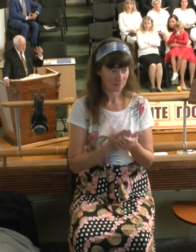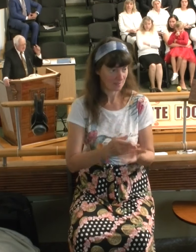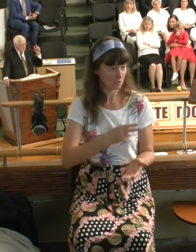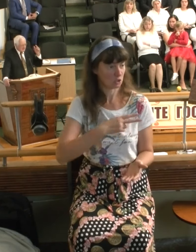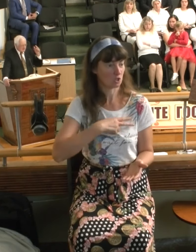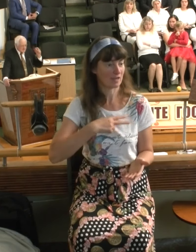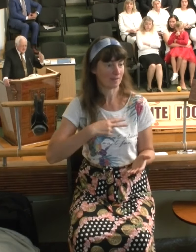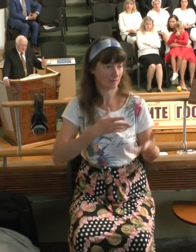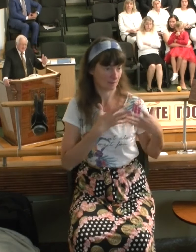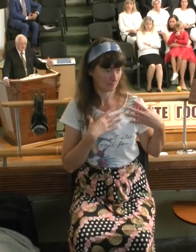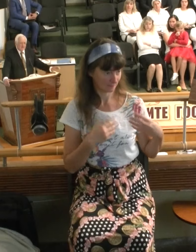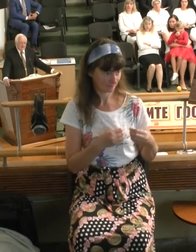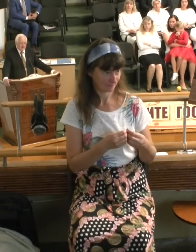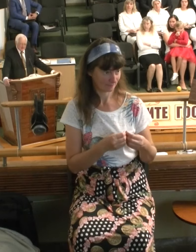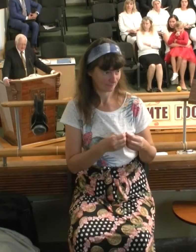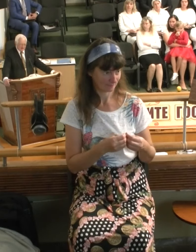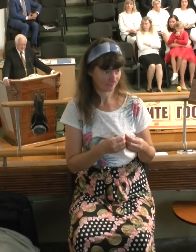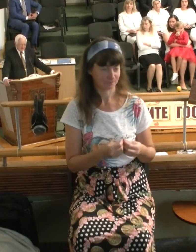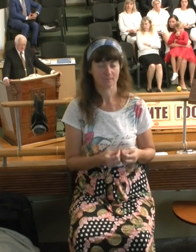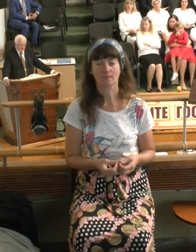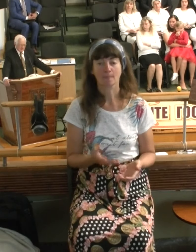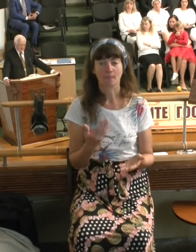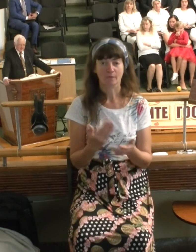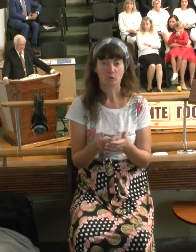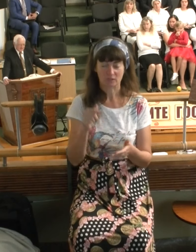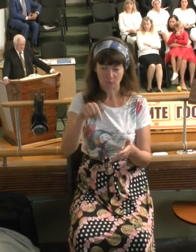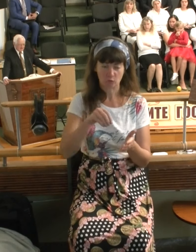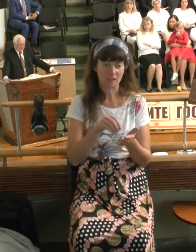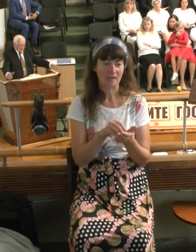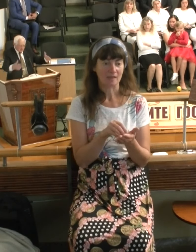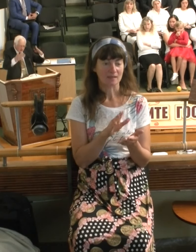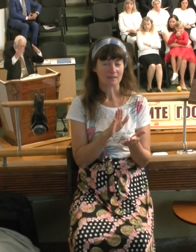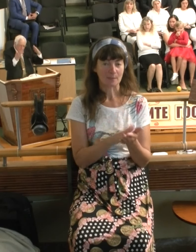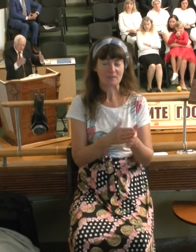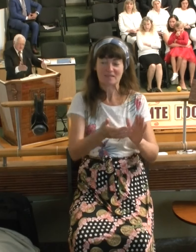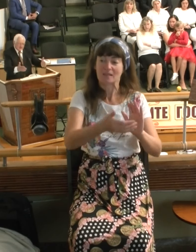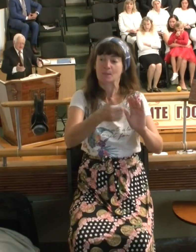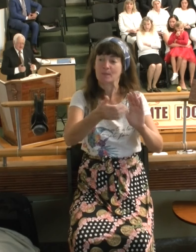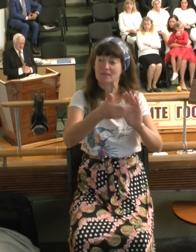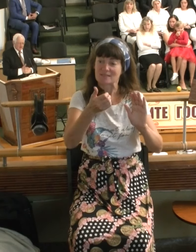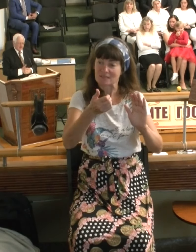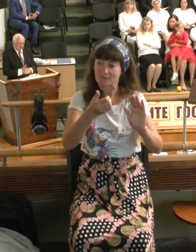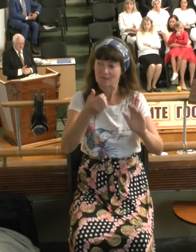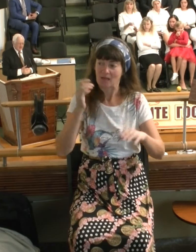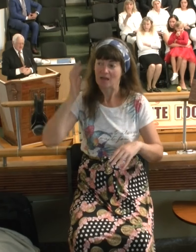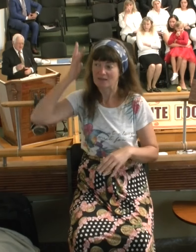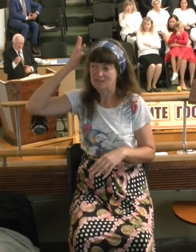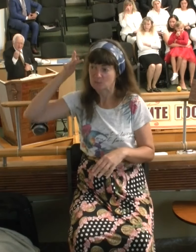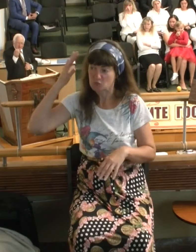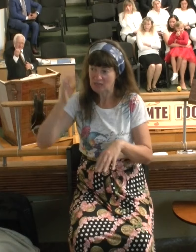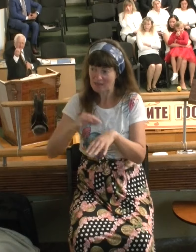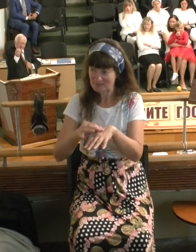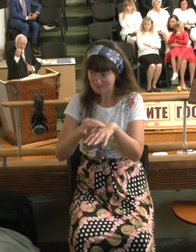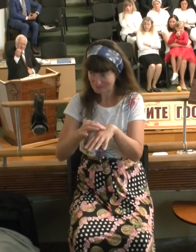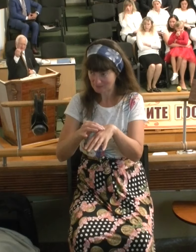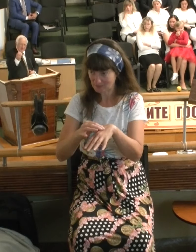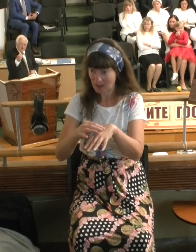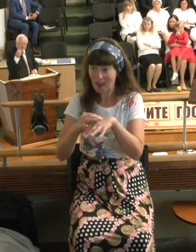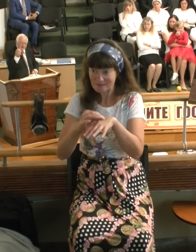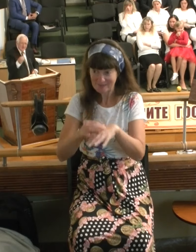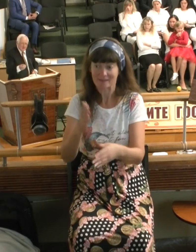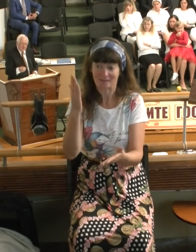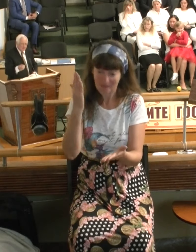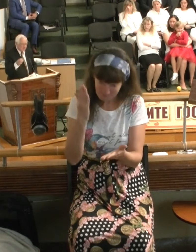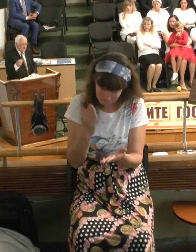призыв размышлять о теле. А тело Христово – церковь. Вот это... А вы